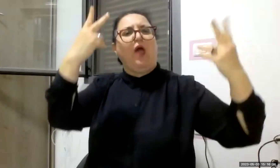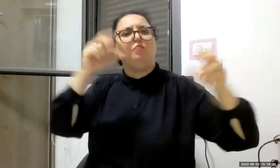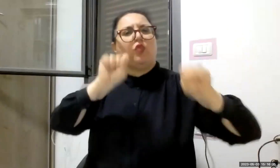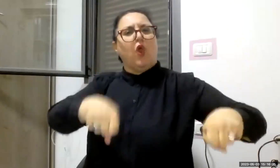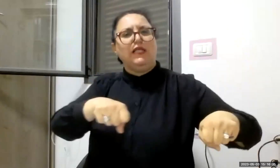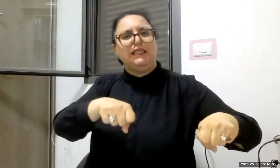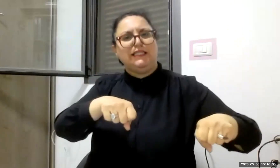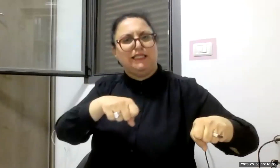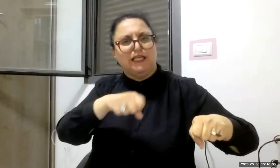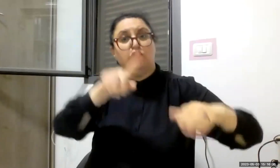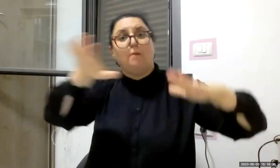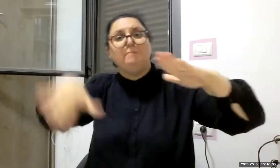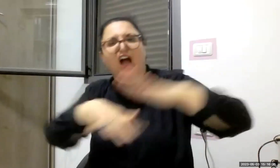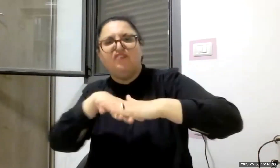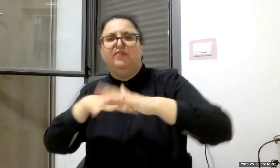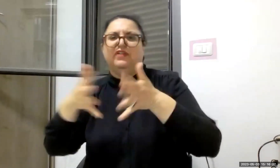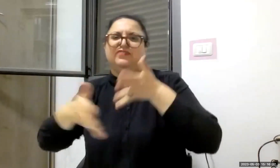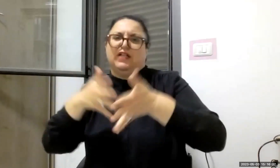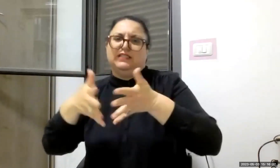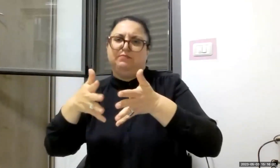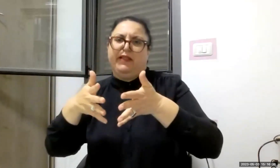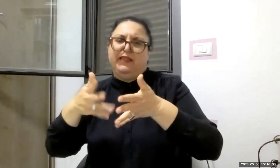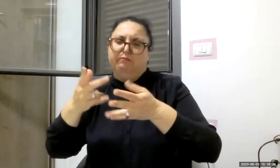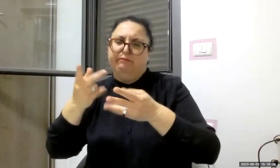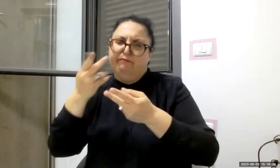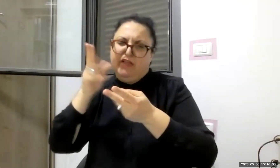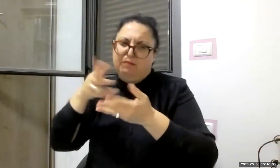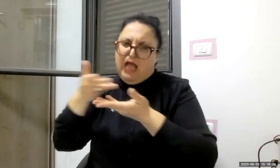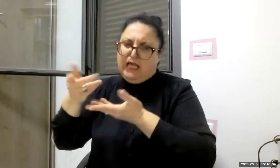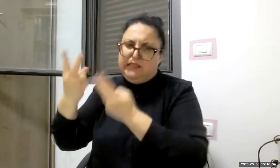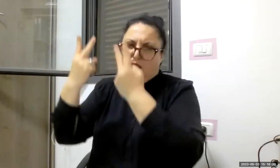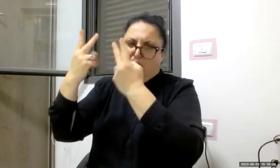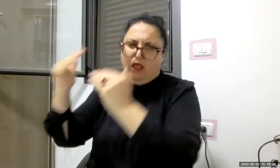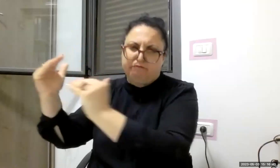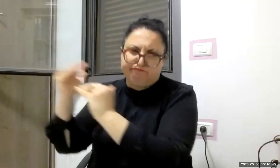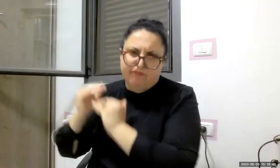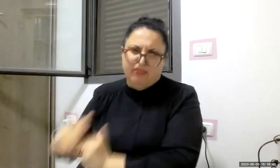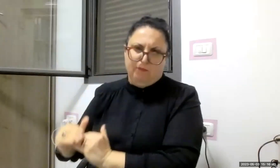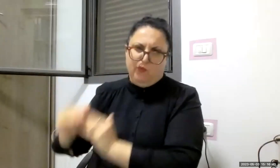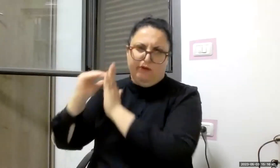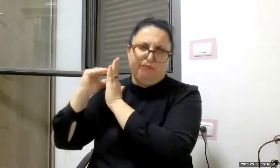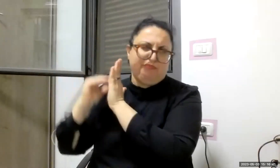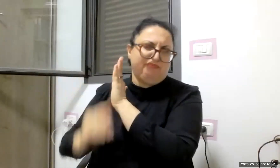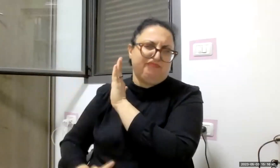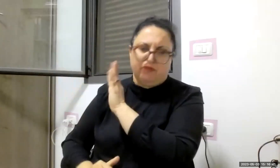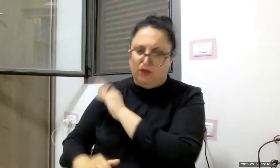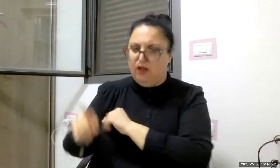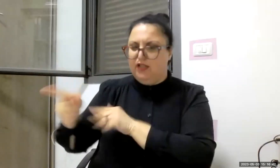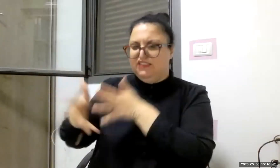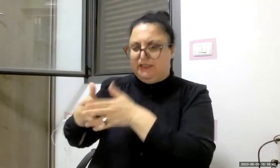בערך הרבה יותר אוטוריטי, שמחפיף את שפת הסימנים